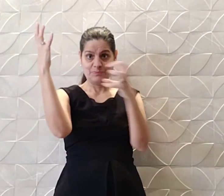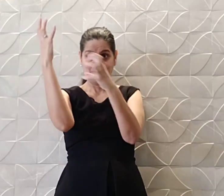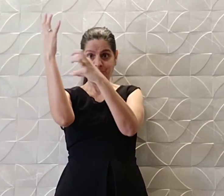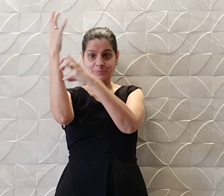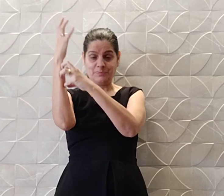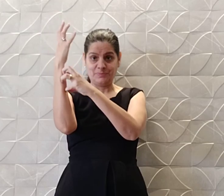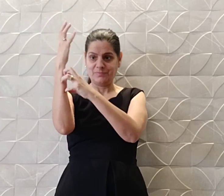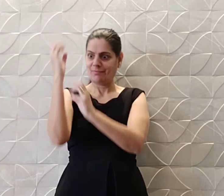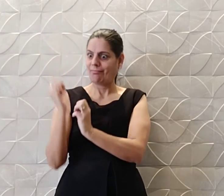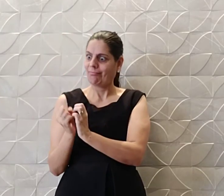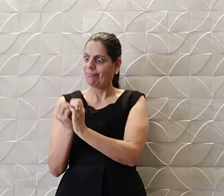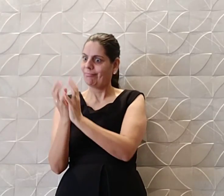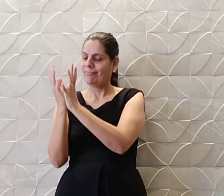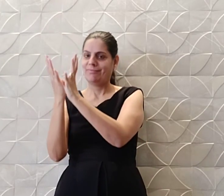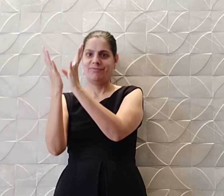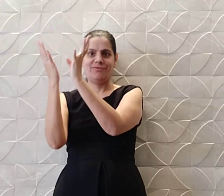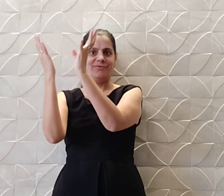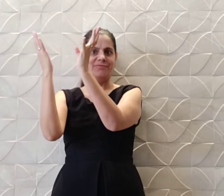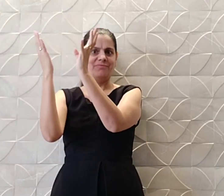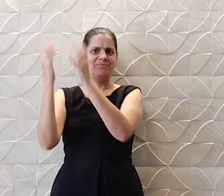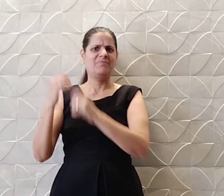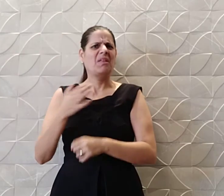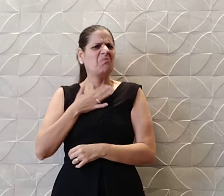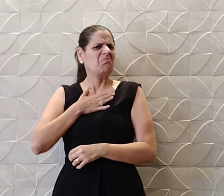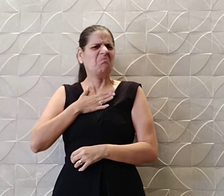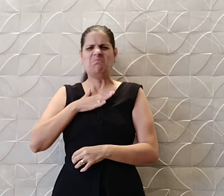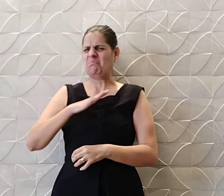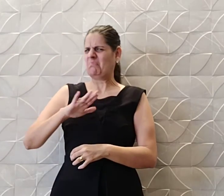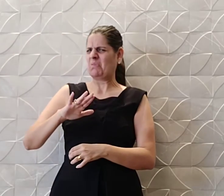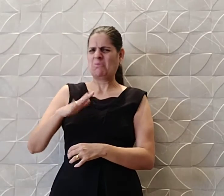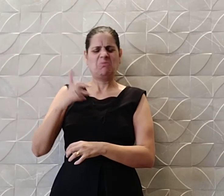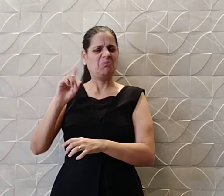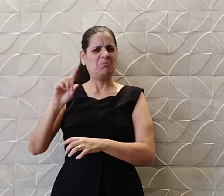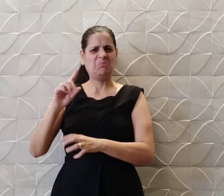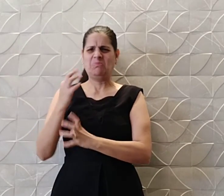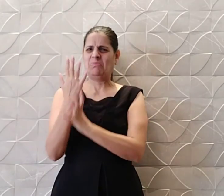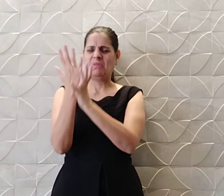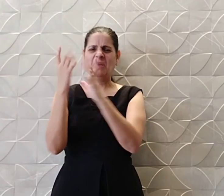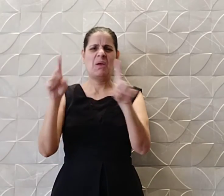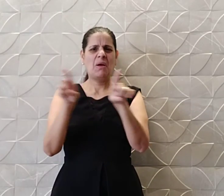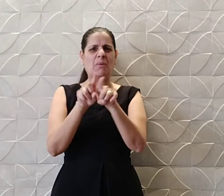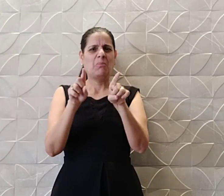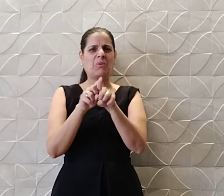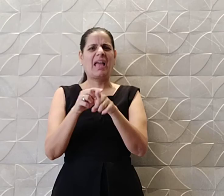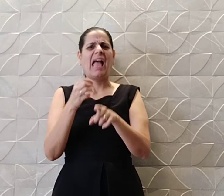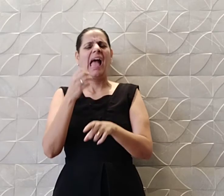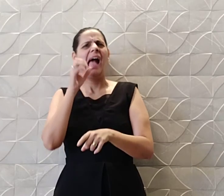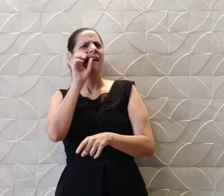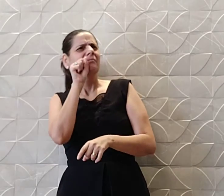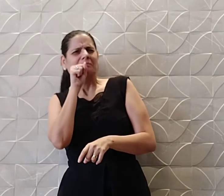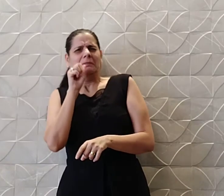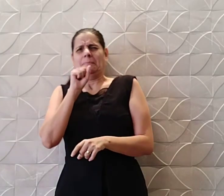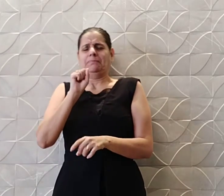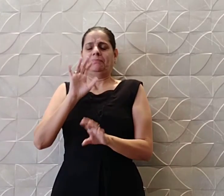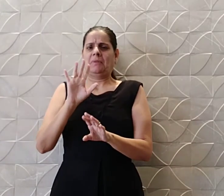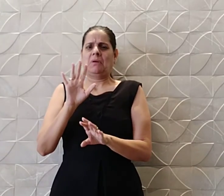Eu particularmente não gostei do resultado desta árvore, pois eu tinha um fruto que nem era uma mexerica, nem era um bom